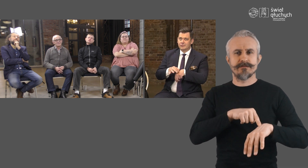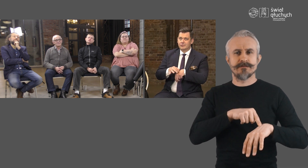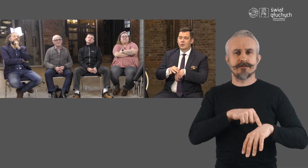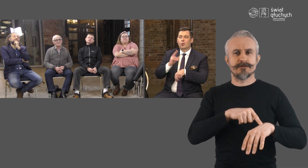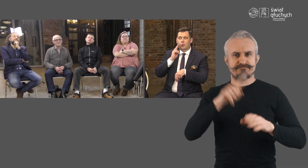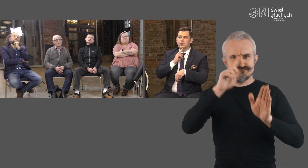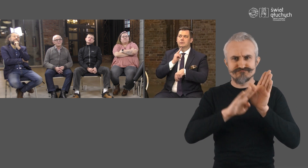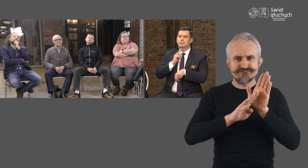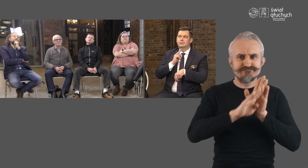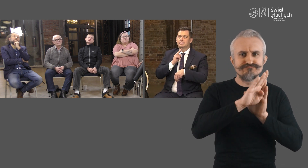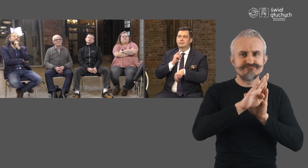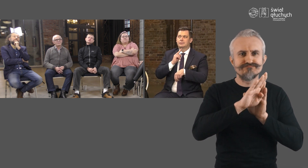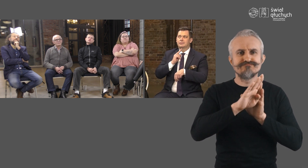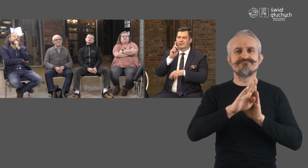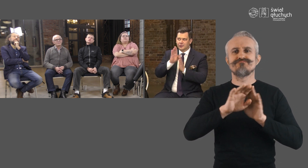lekarz głuchy,